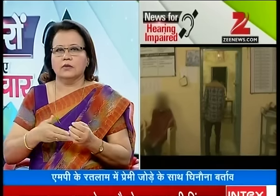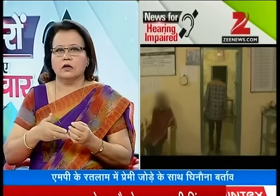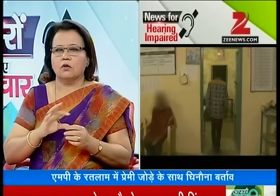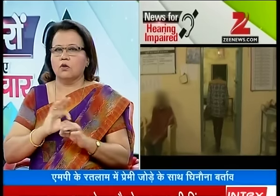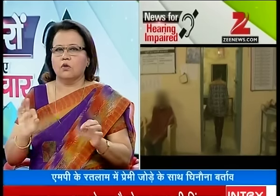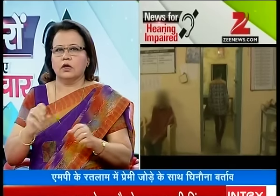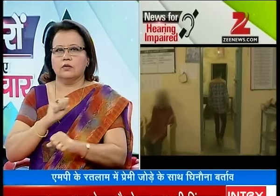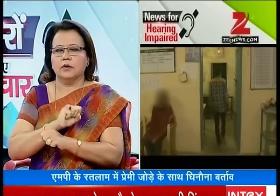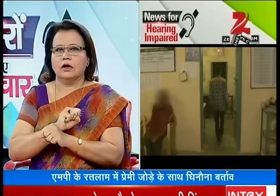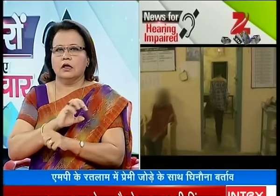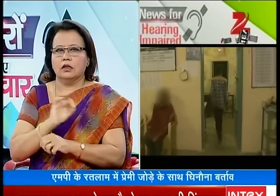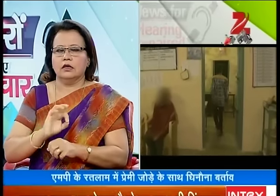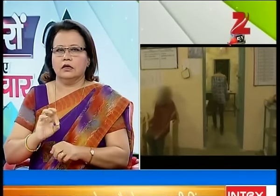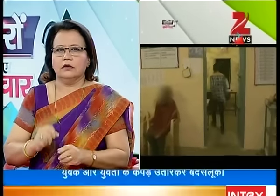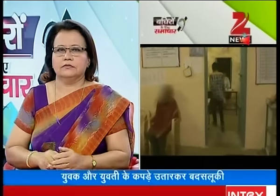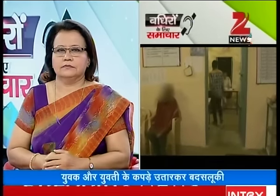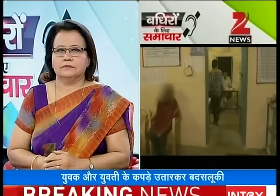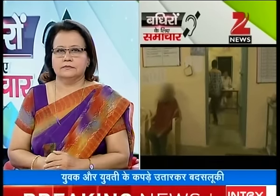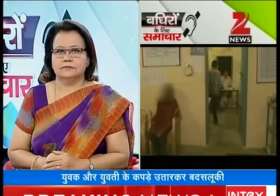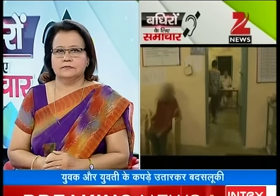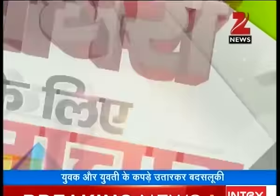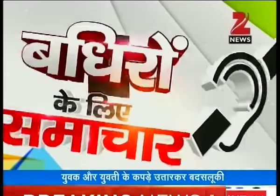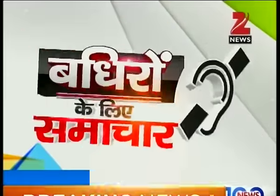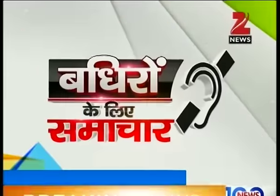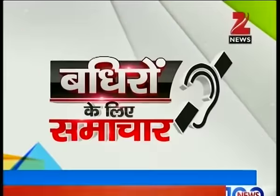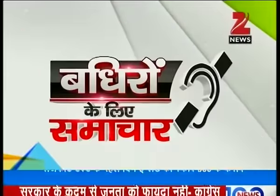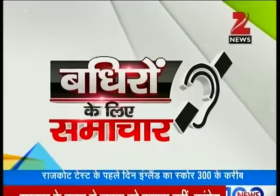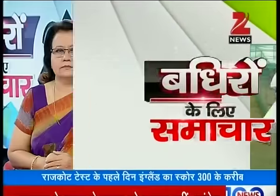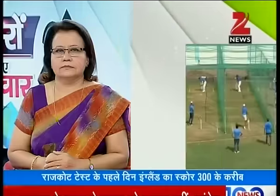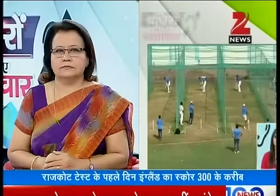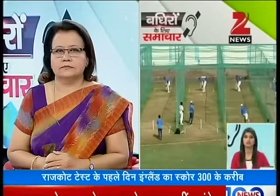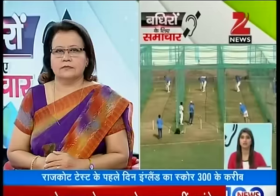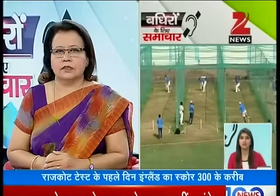है, लेकिन अभी तक किसी को पकड़ा नहीं जा सका है।